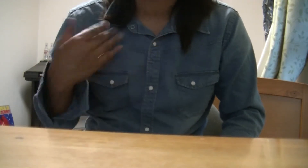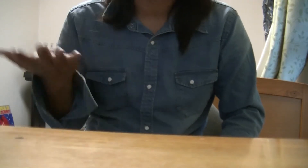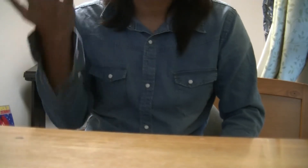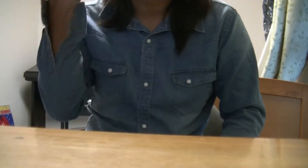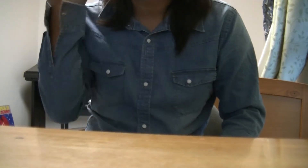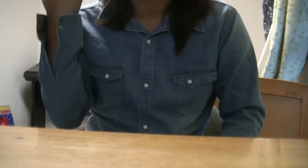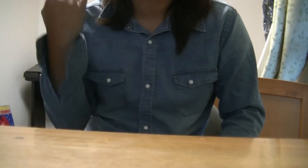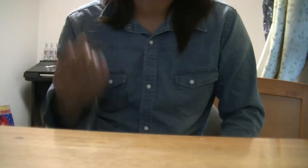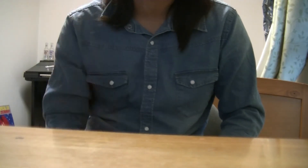です。